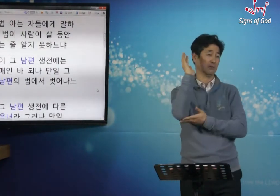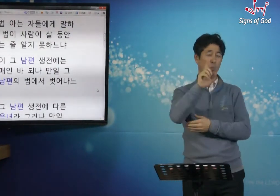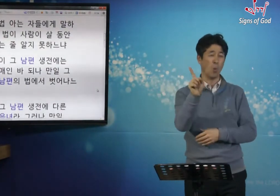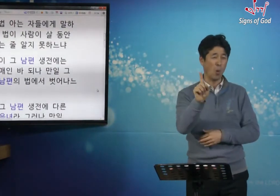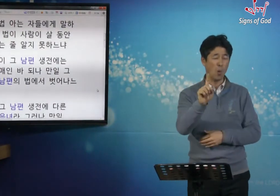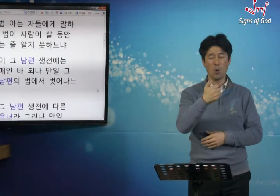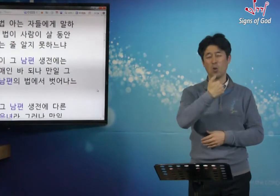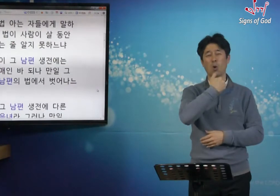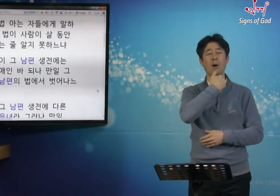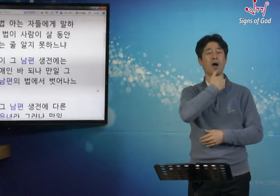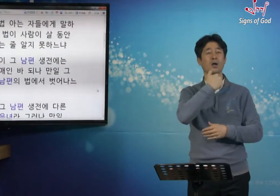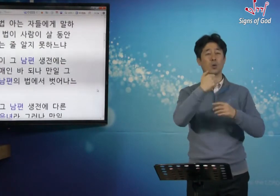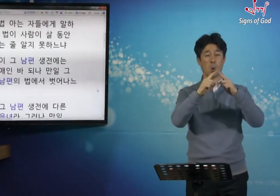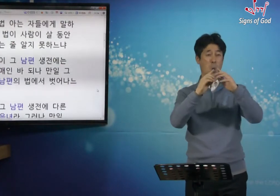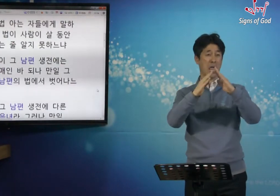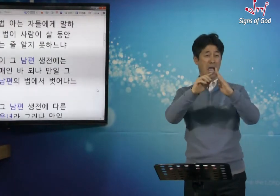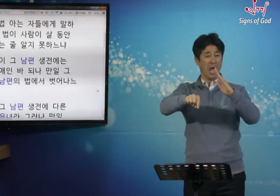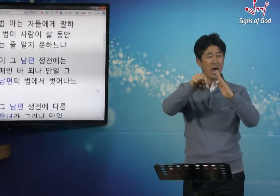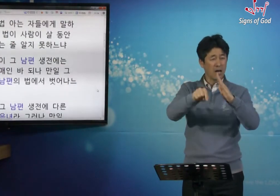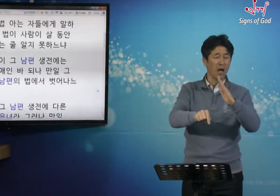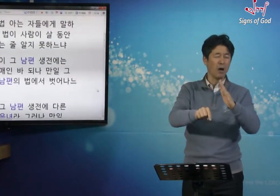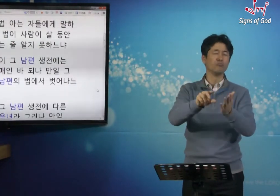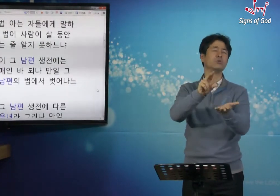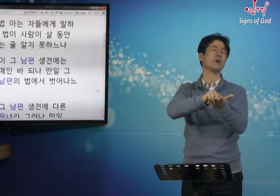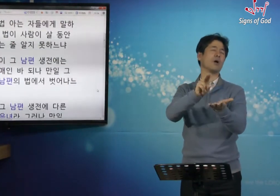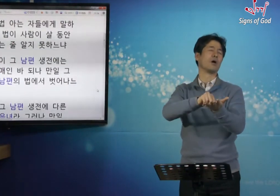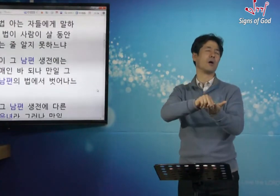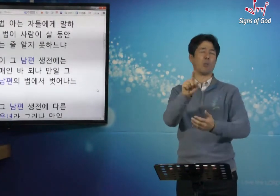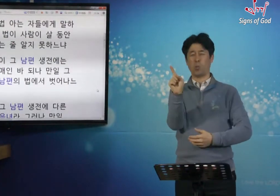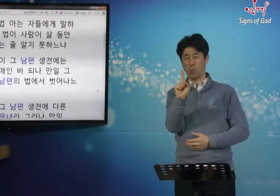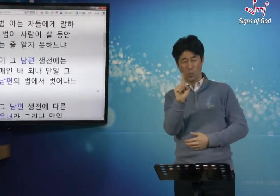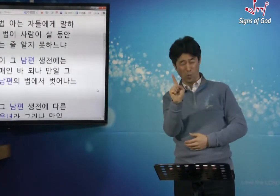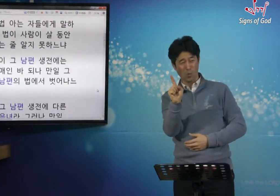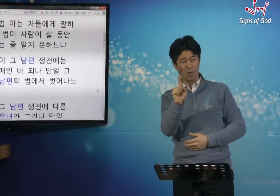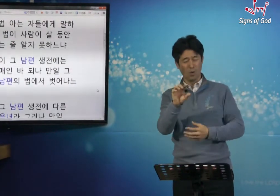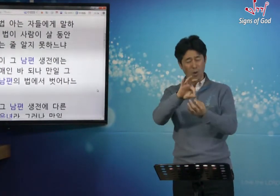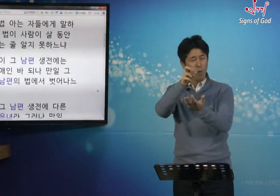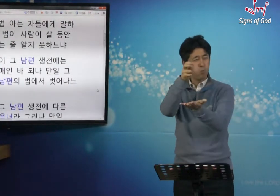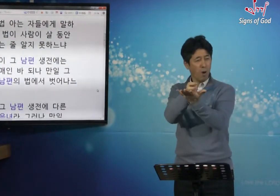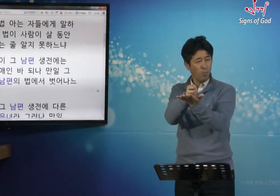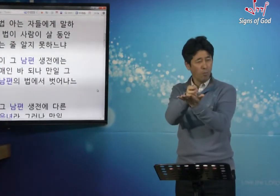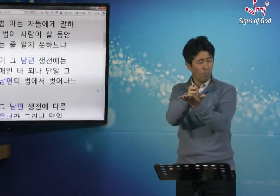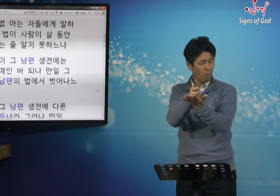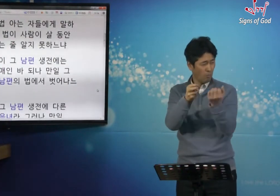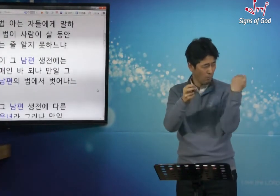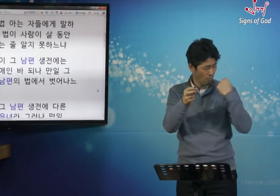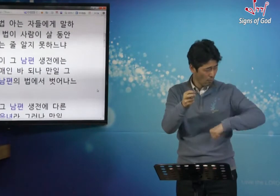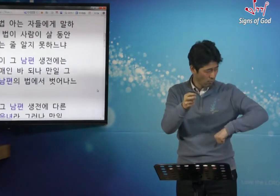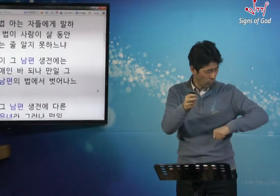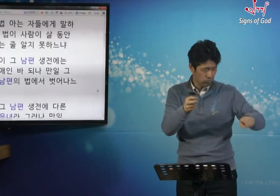오늘 바울이 말하는 것은 로마 교회 안에 문제점이 있었는데 그 문제점은 율법에